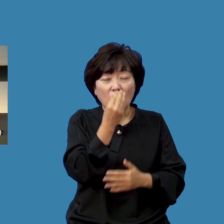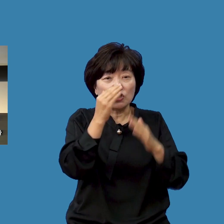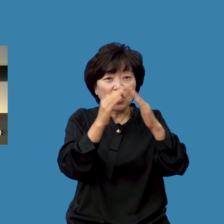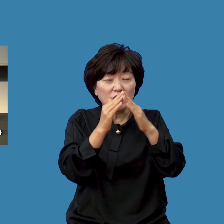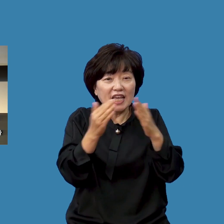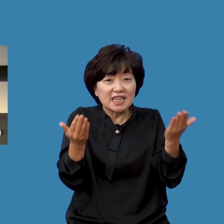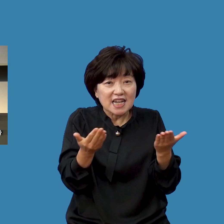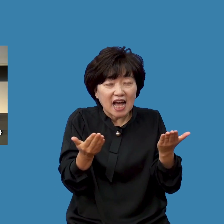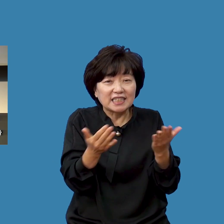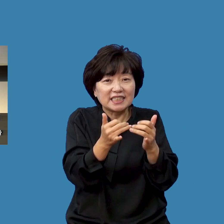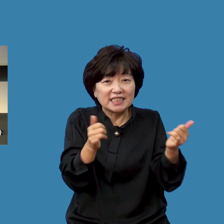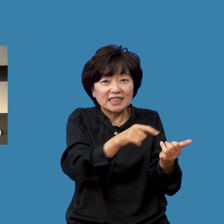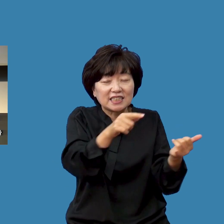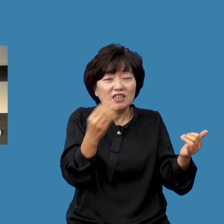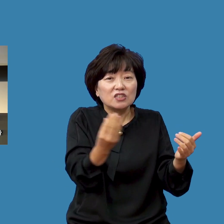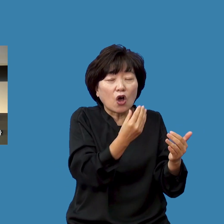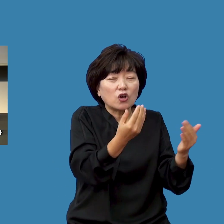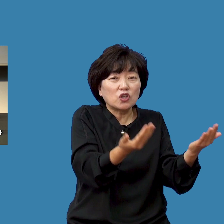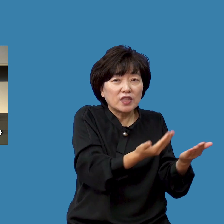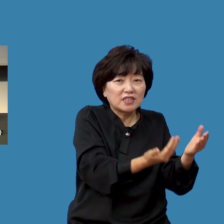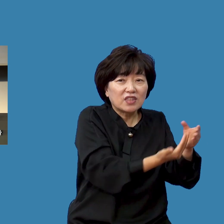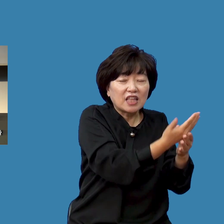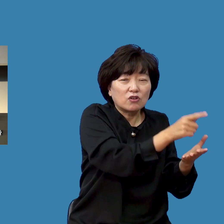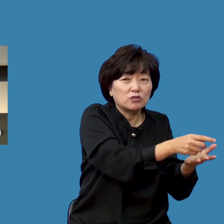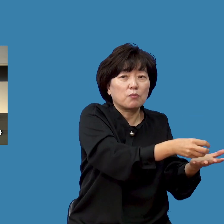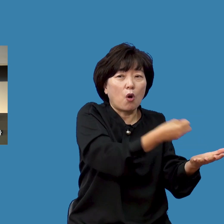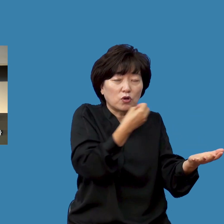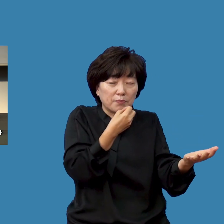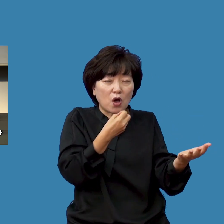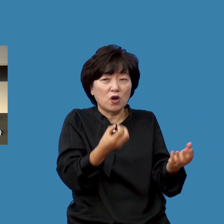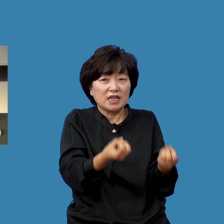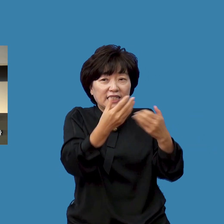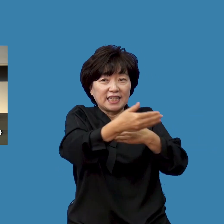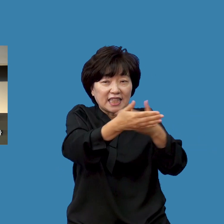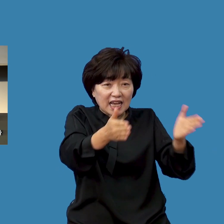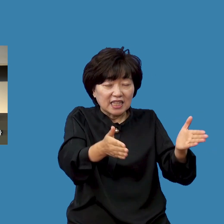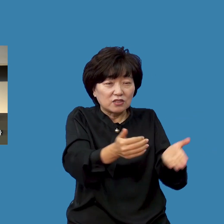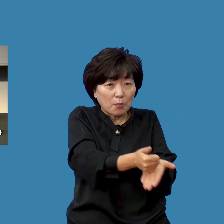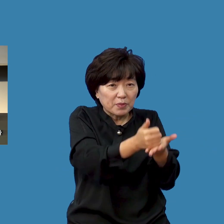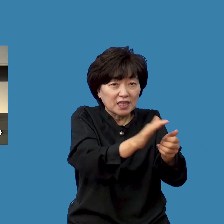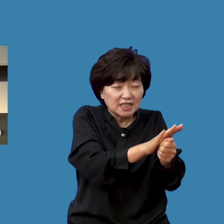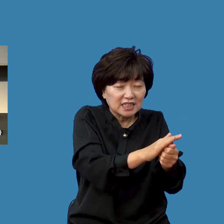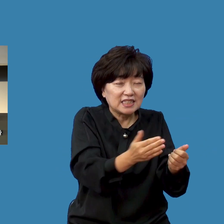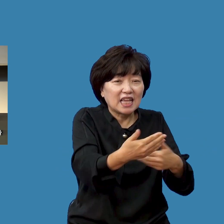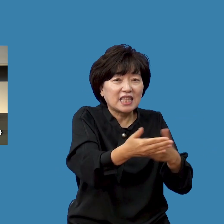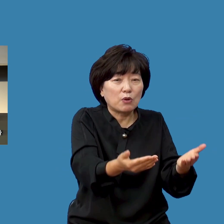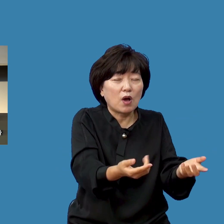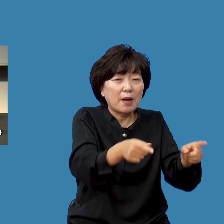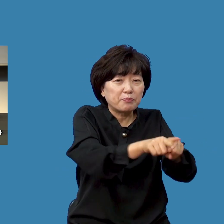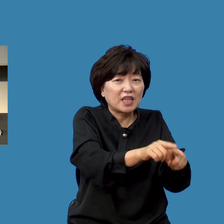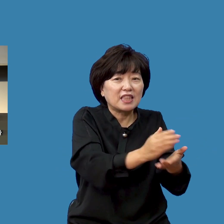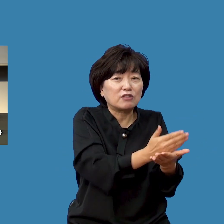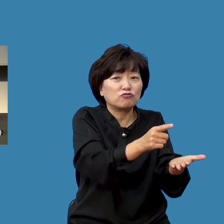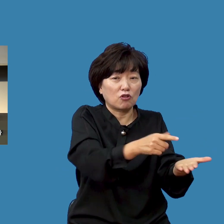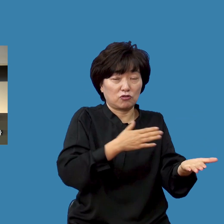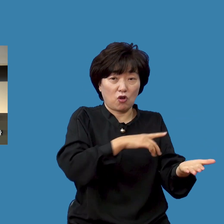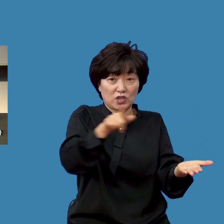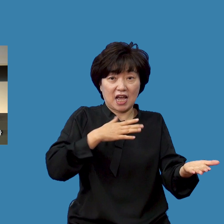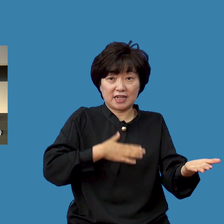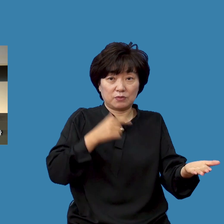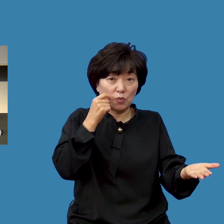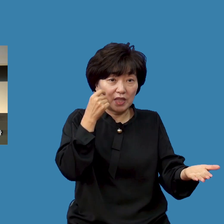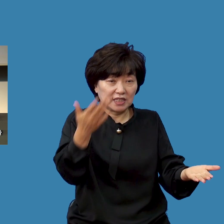시작. 성전의 일을 하는 이들은 성전에서 나는 것을 먹으며 제단에서 섬기는 이들은 제단과 함께 나누는 것을 너희가 알지